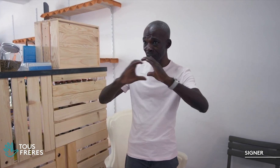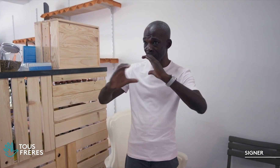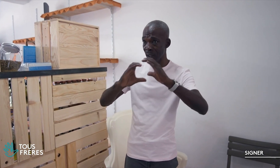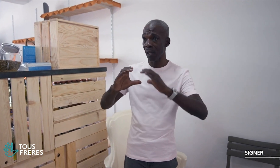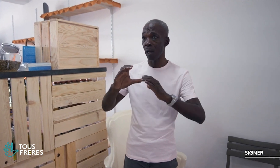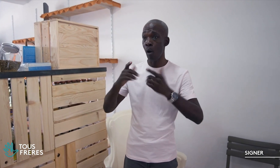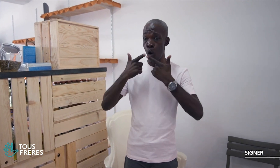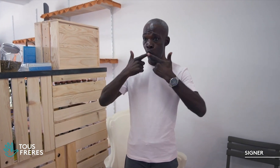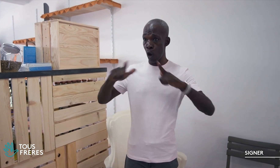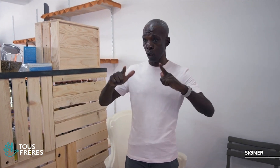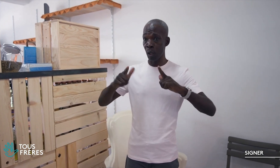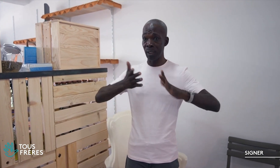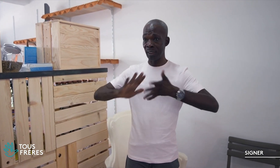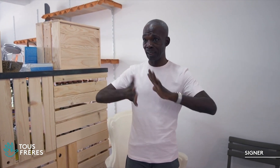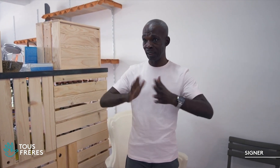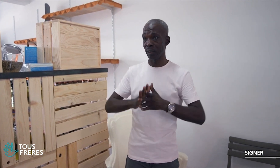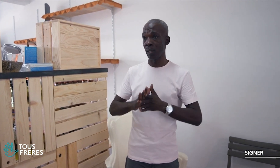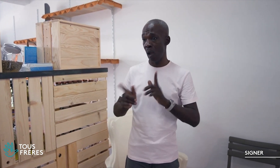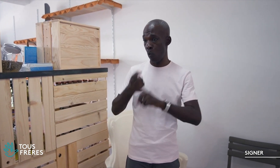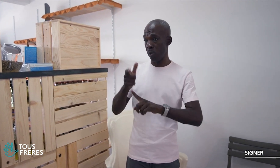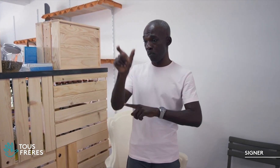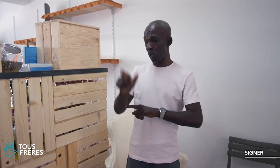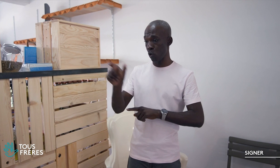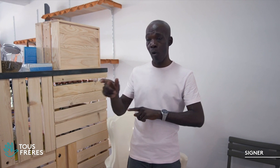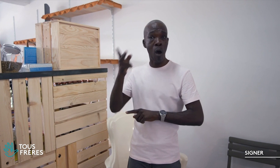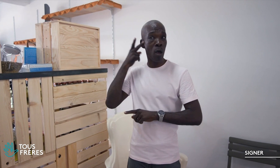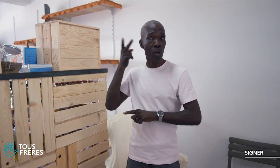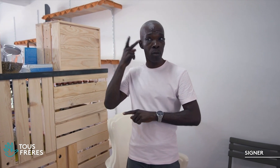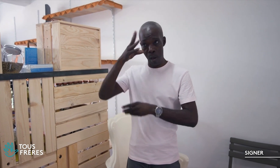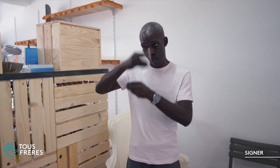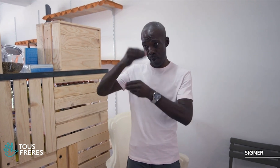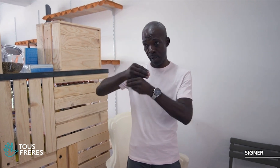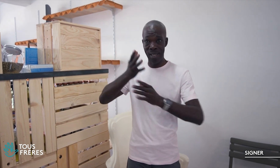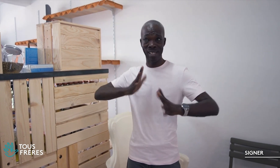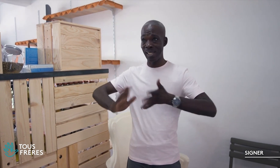permettre aux entendants et aux sourds de mieux communiquer.